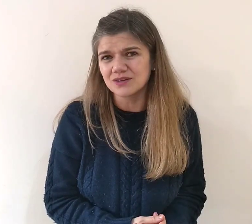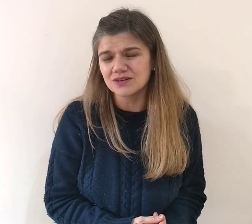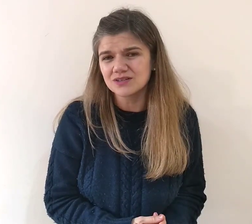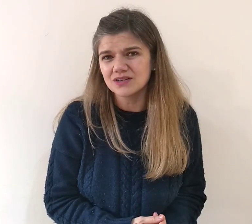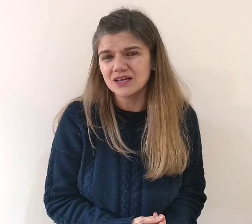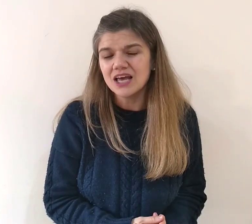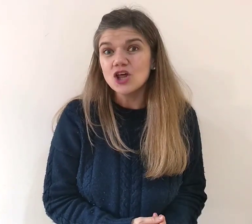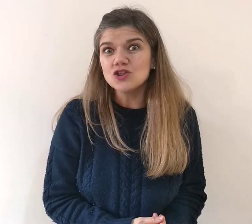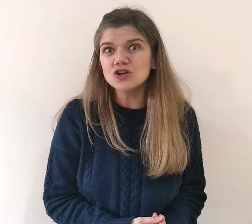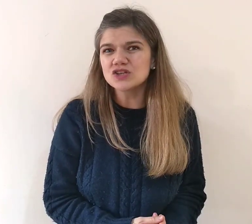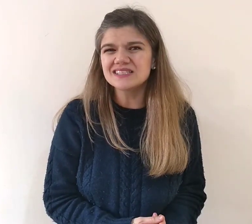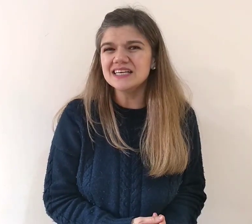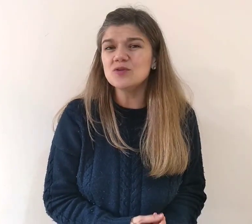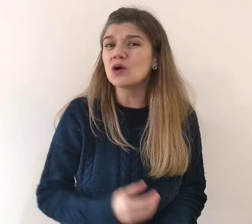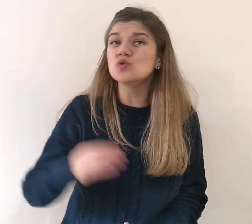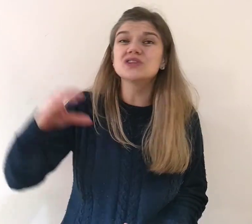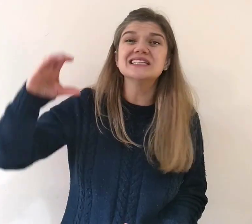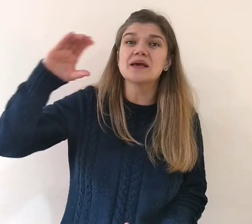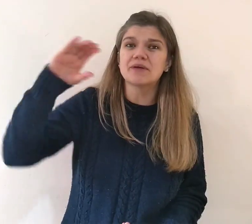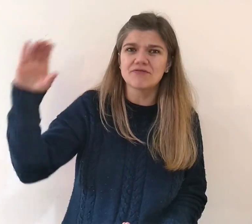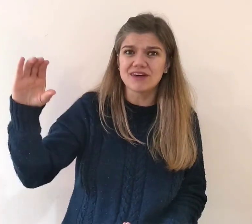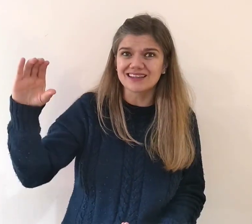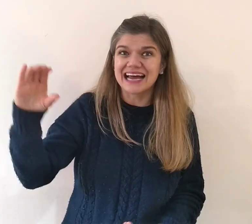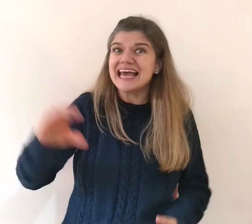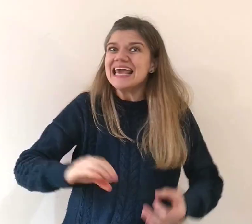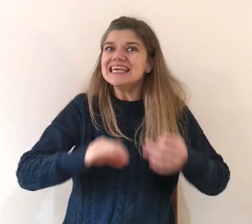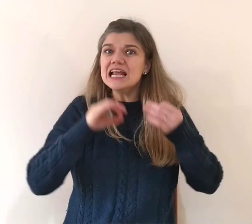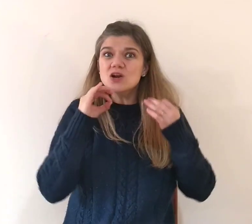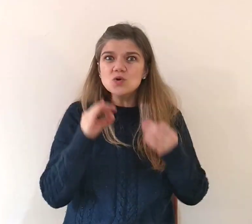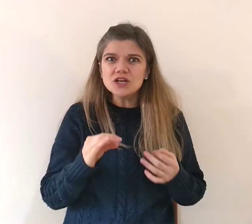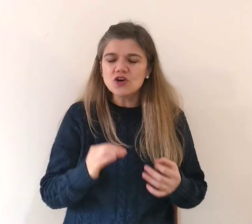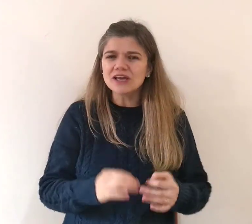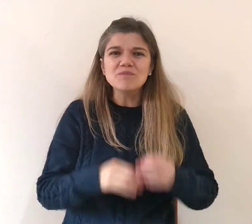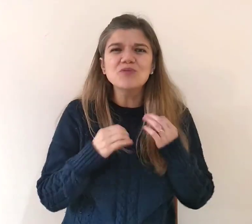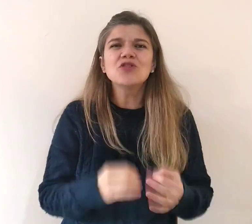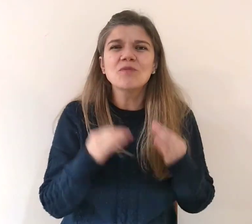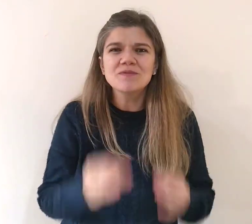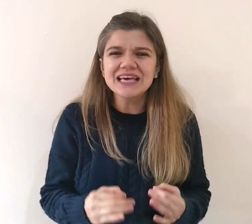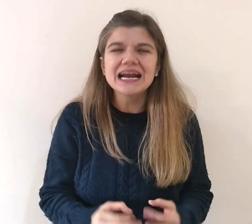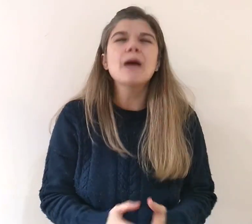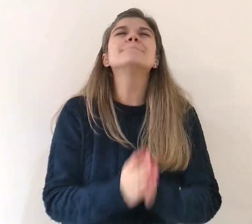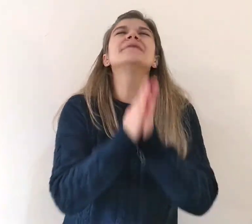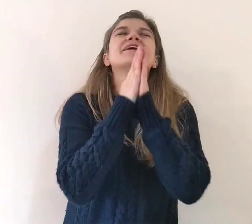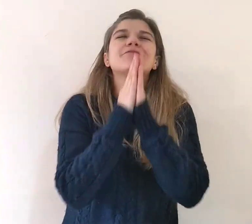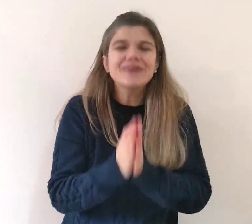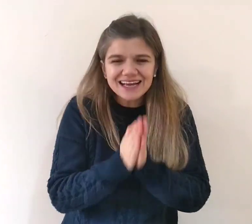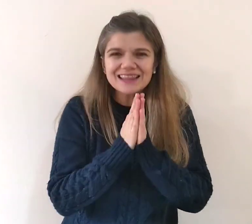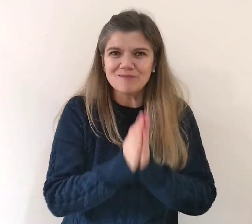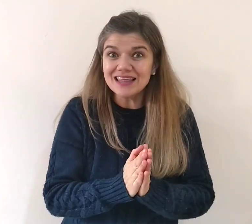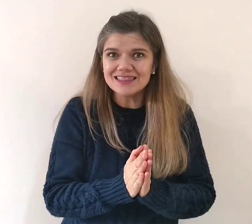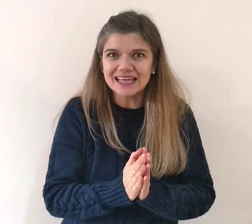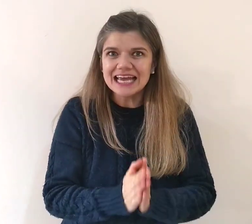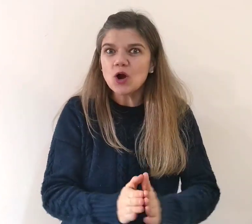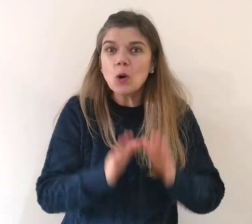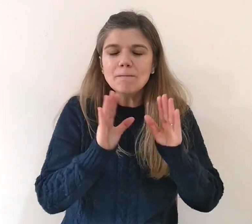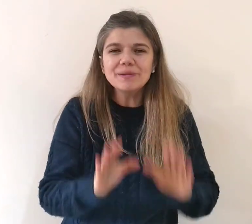nosotros. Dios exige una justicia perfecta. Y el único que pudo vivir perfectamente,